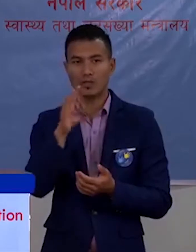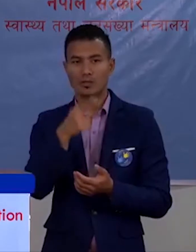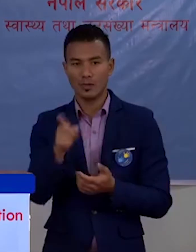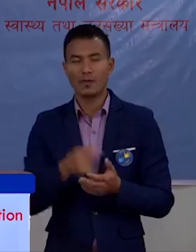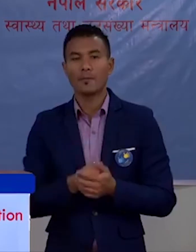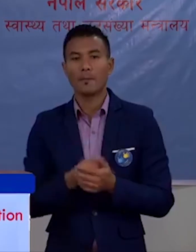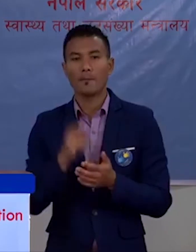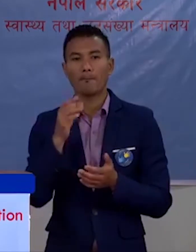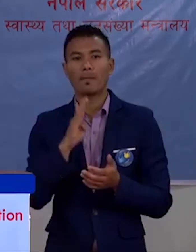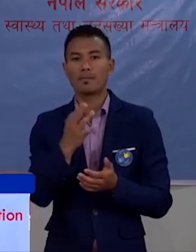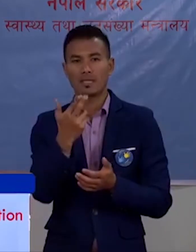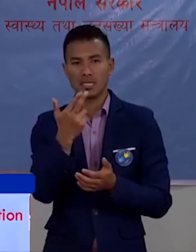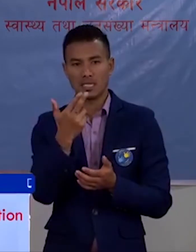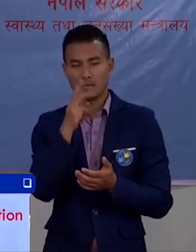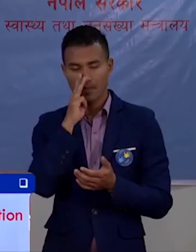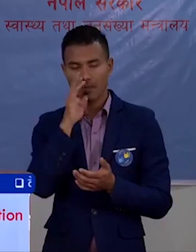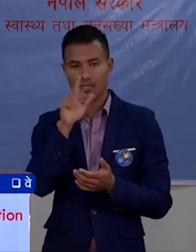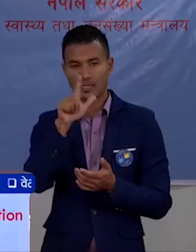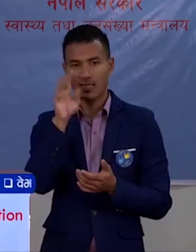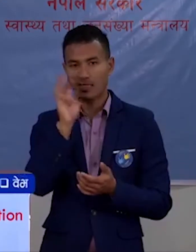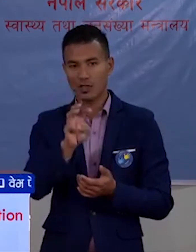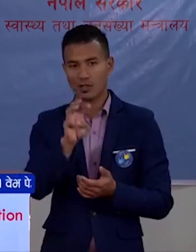5,044, बागमती प्रदेशमा